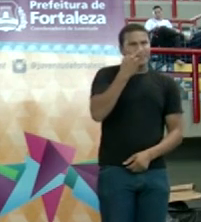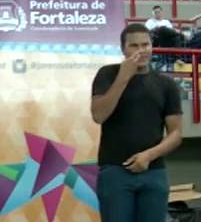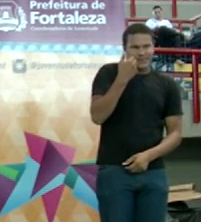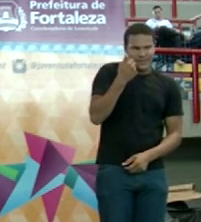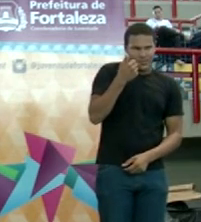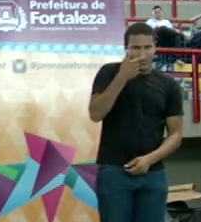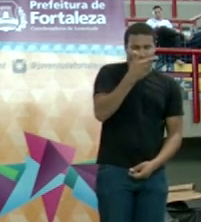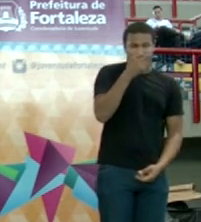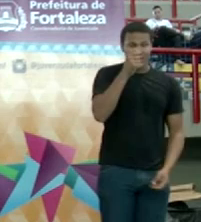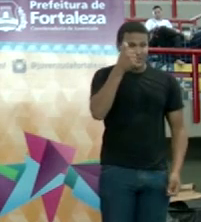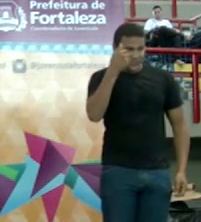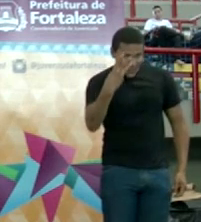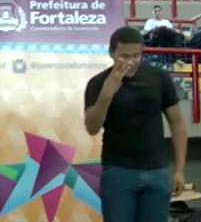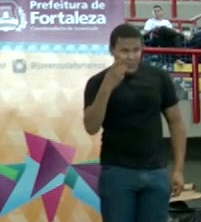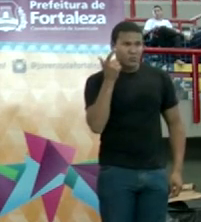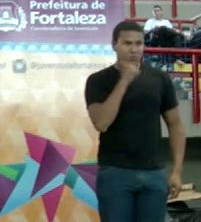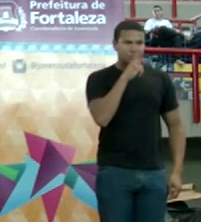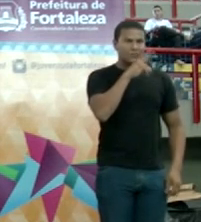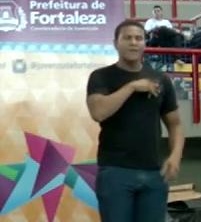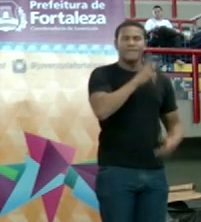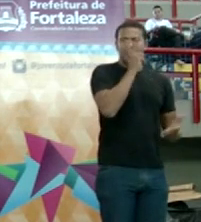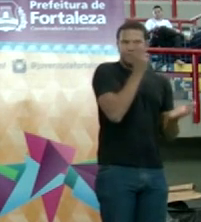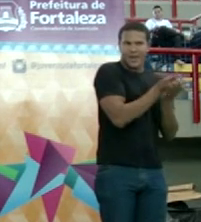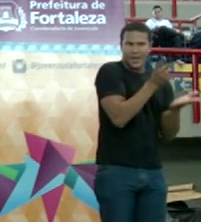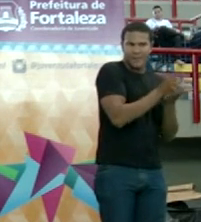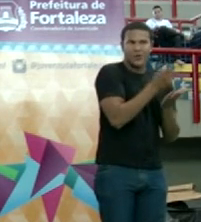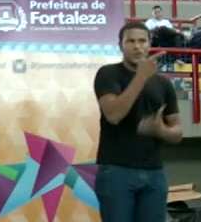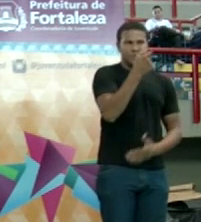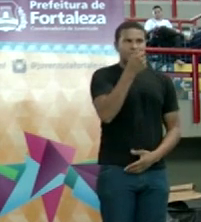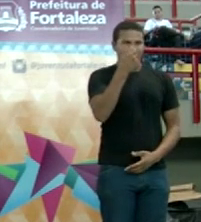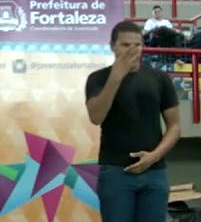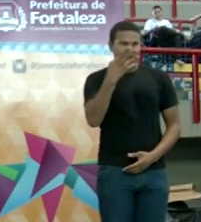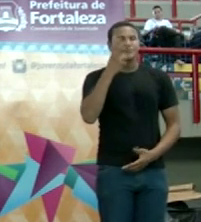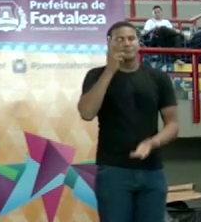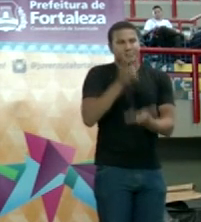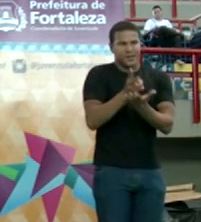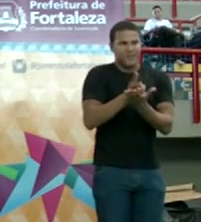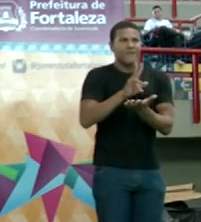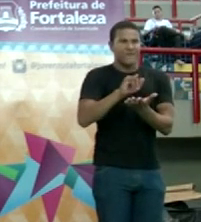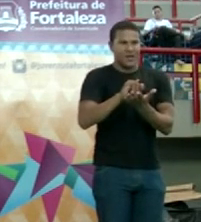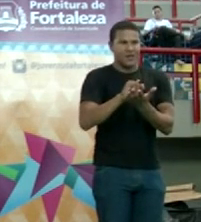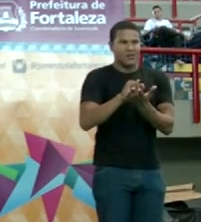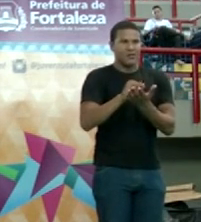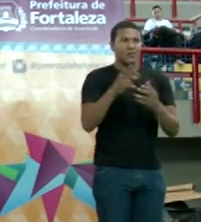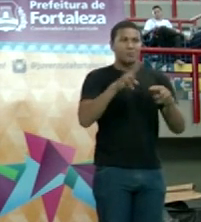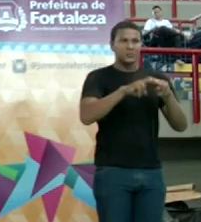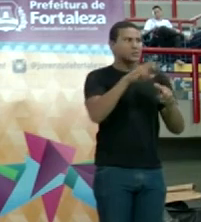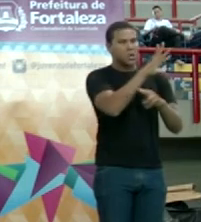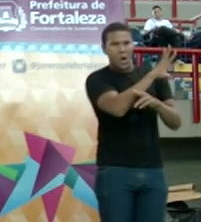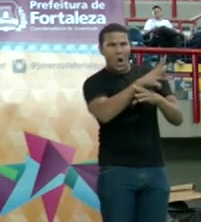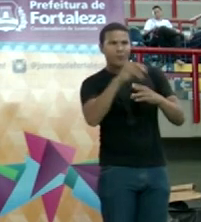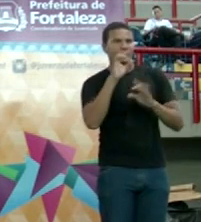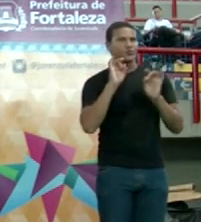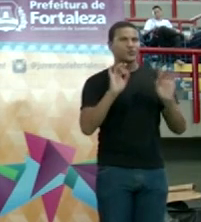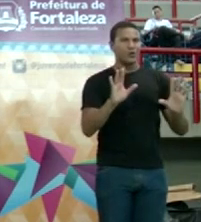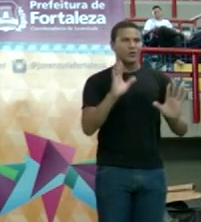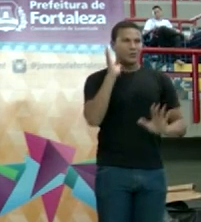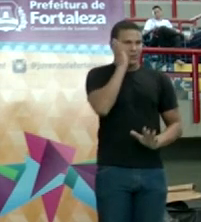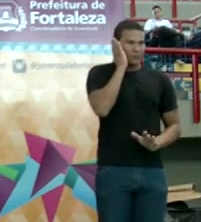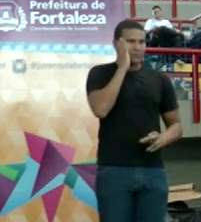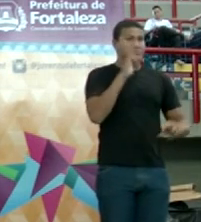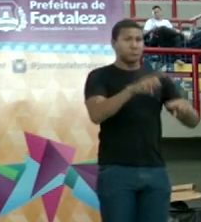seria conservado na edição de 2014. Então, eu gostaria de dizer que eu tive que